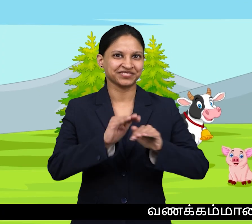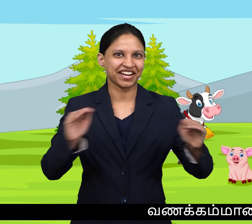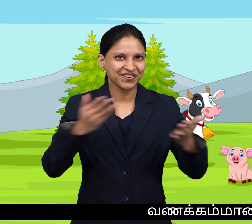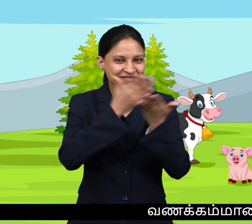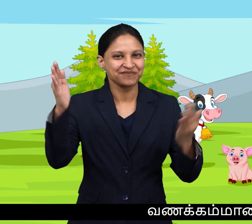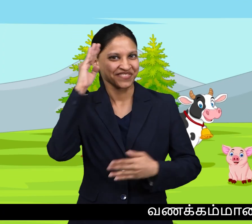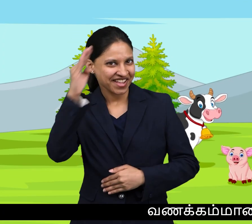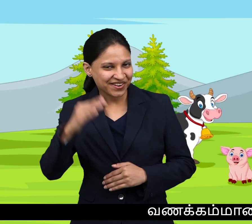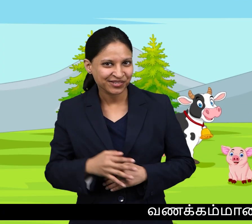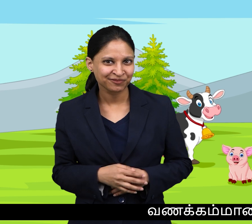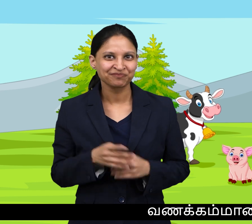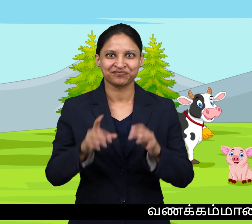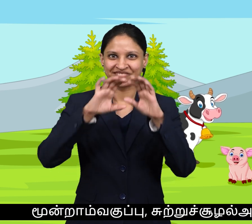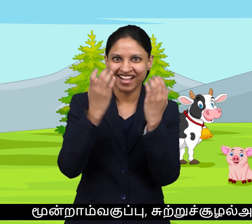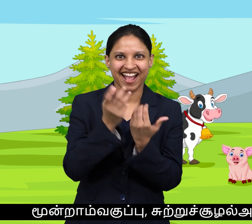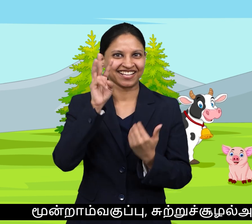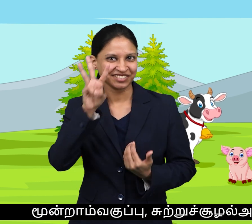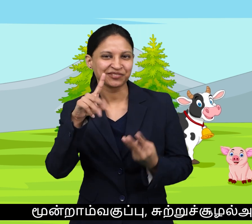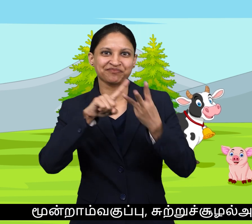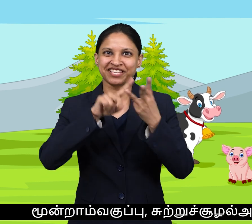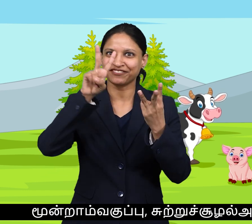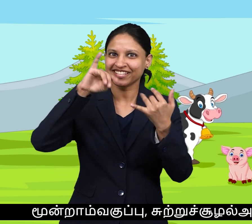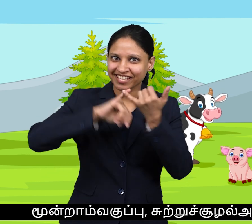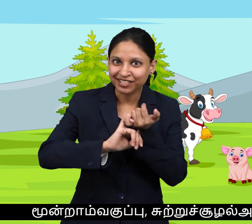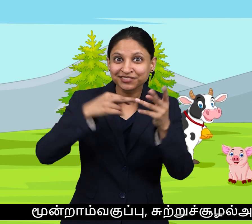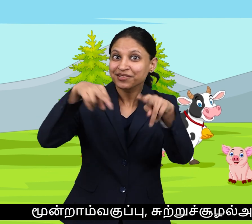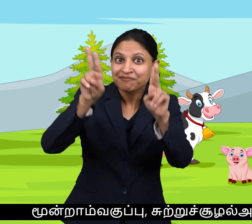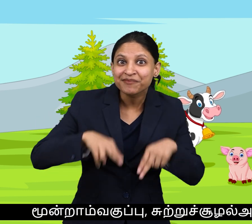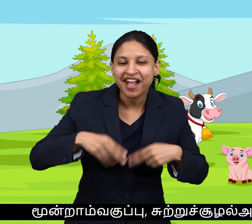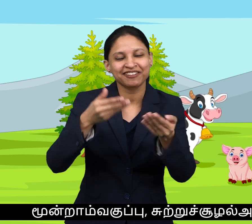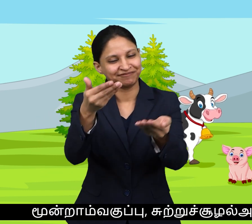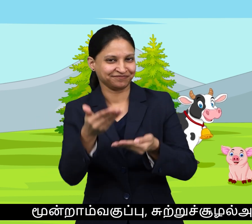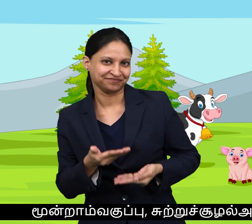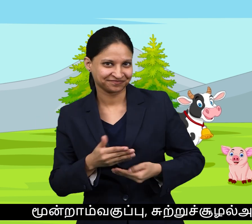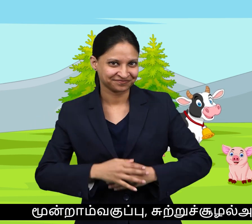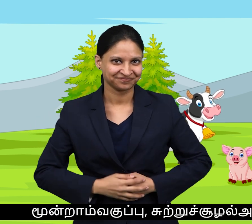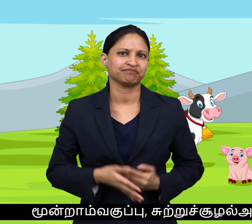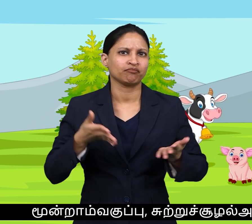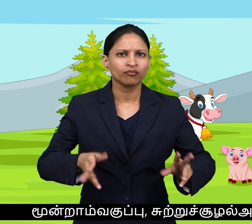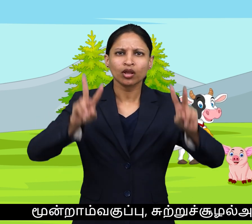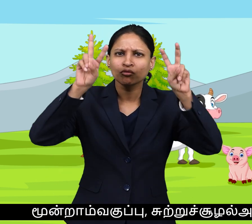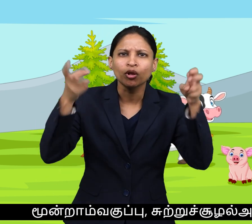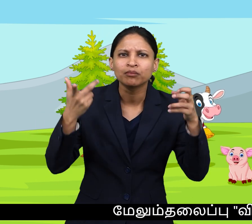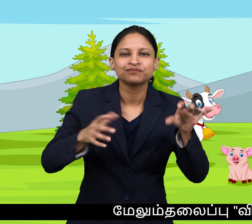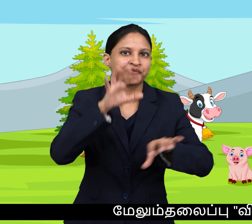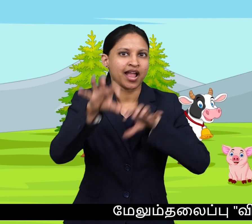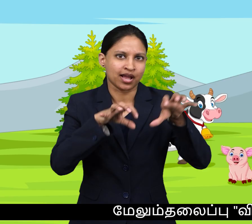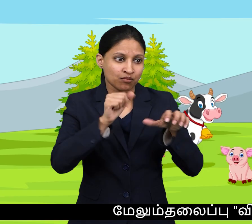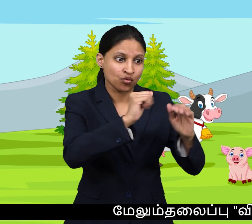வணக்கம் மாணவ செல்வங்களே, 3ஆம் வகுப்பு சுற்றுச்சூழல் அறிவியலுக்கு மீண்டும் வரவேற்கிறோம். மேலும்